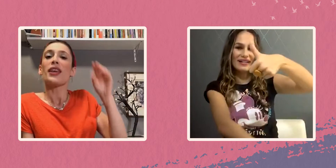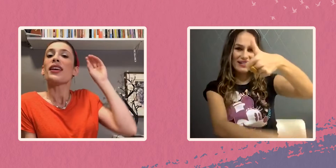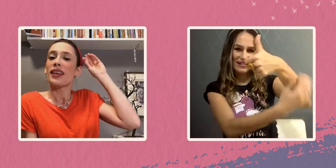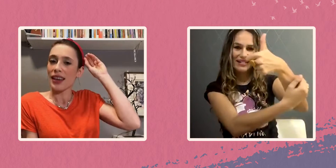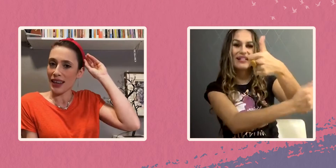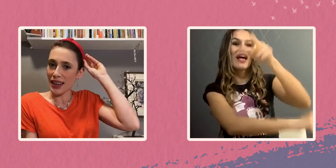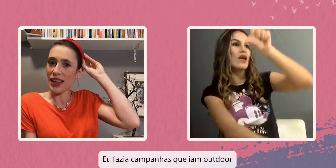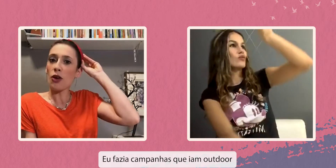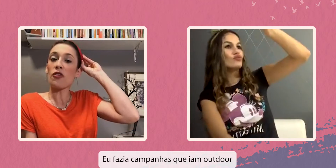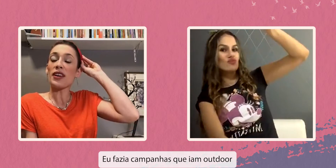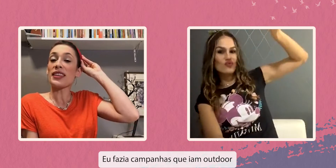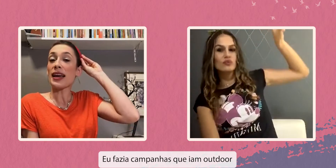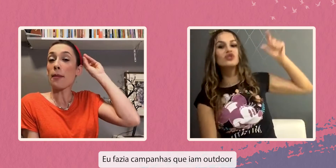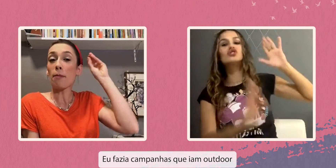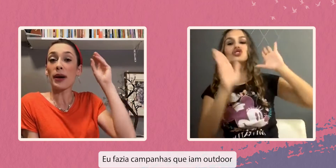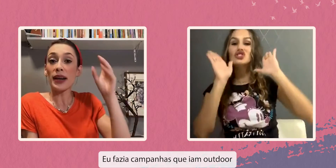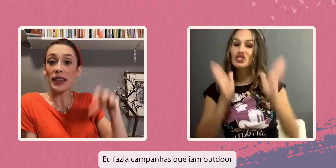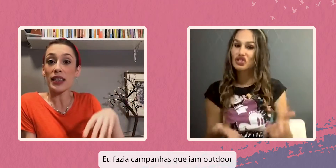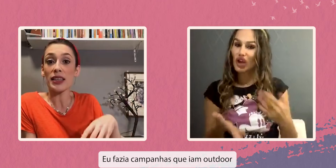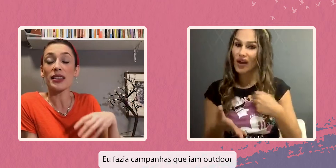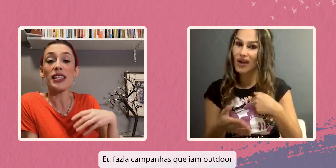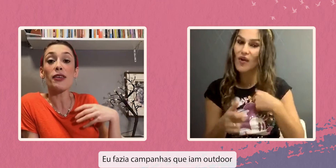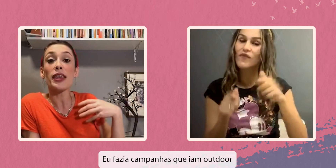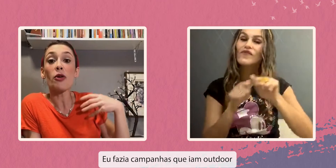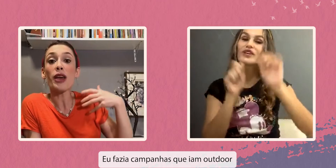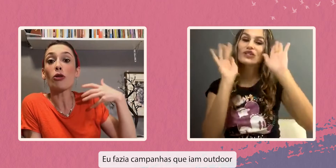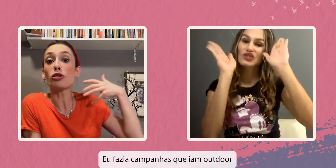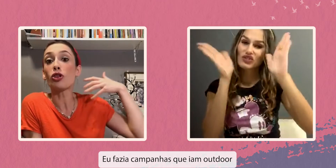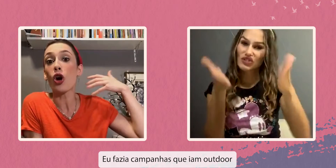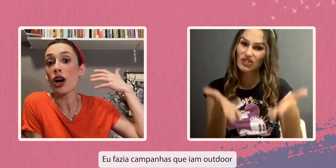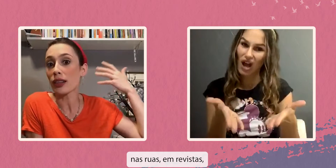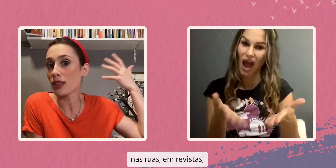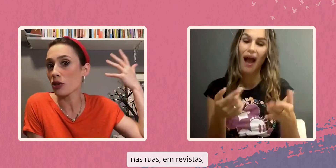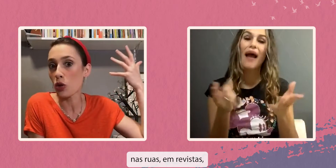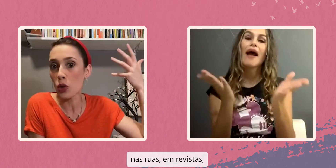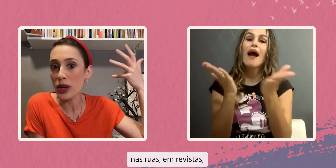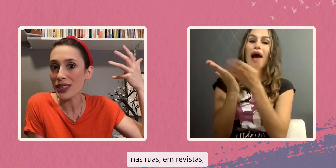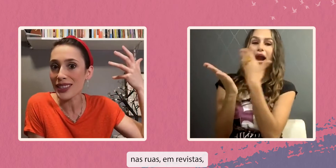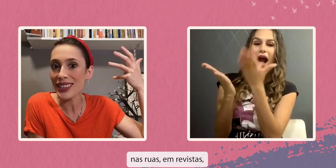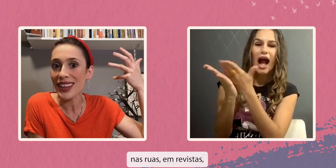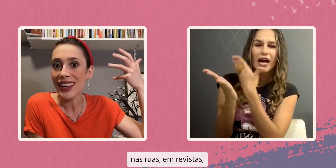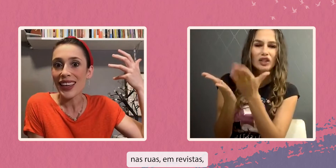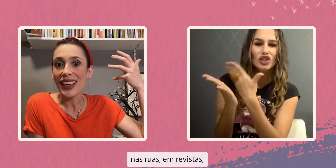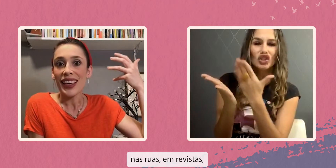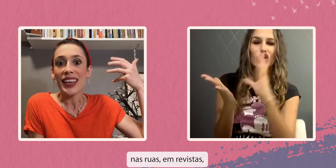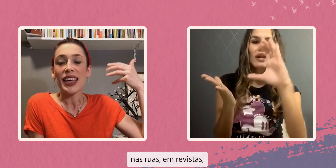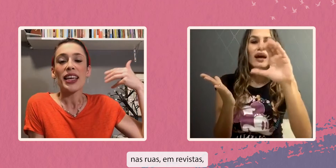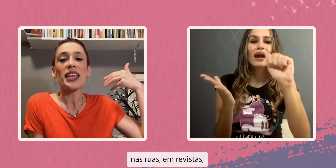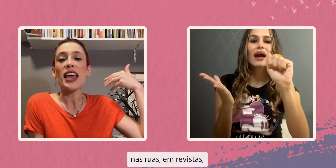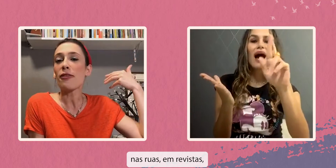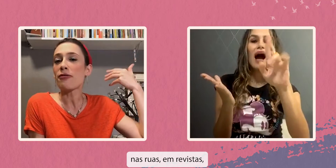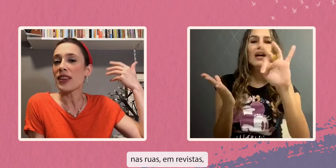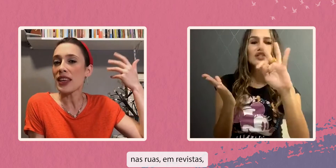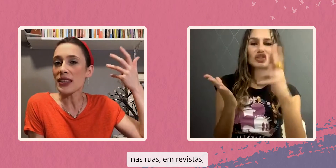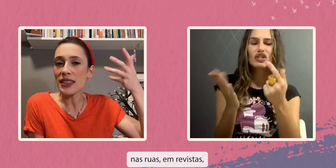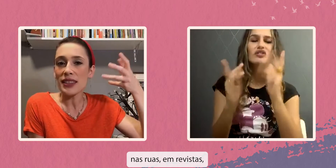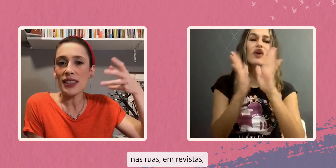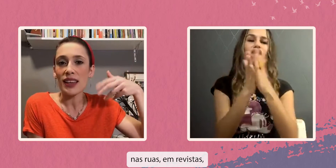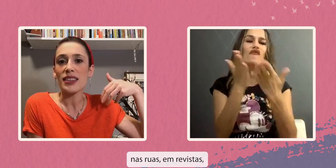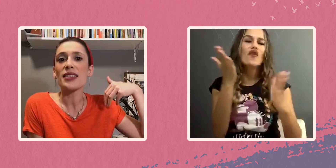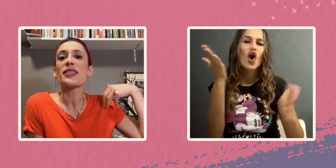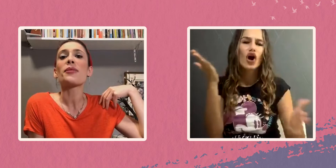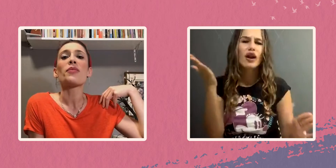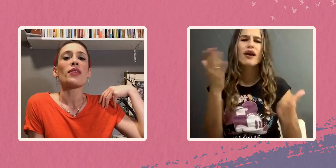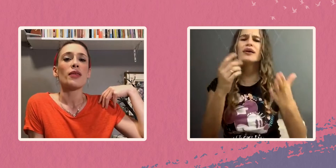outdoor. Eu fazia campanhas que iam outdoor nas ruas, em